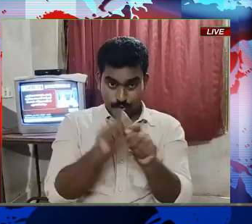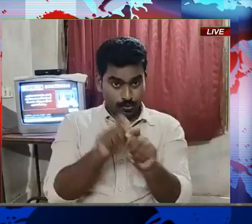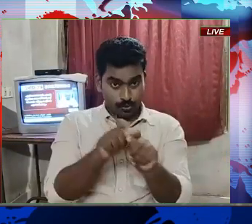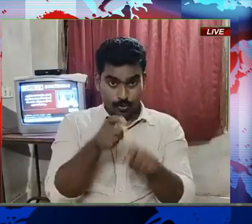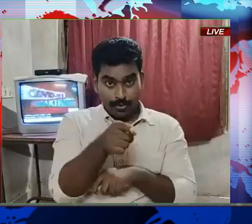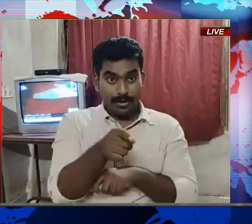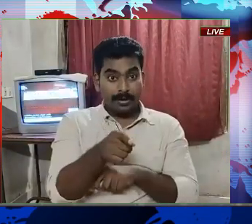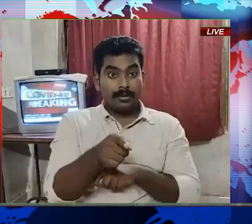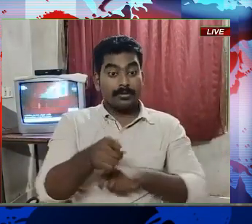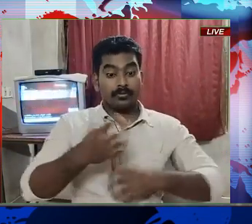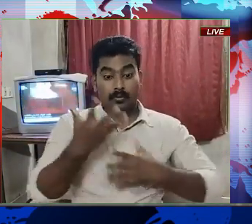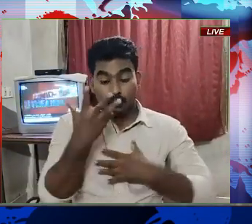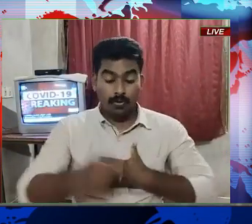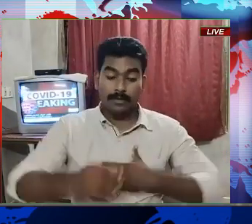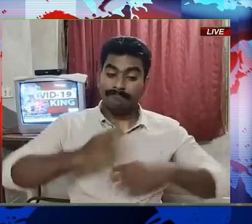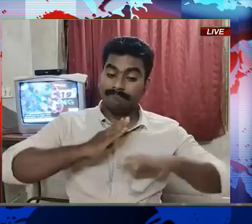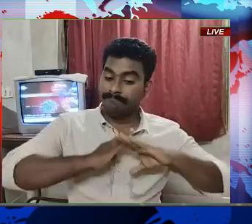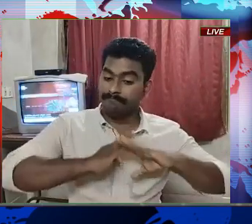എംബസി ഒരുക്കേണ്ടതായിട്ടുണ്ട്.